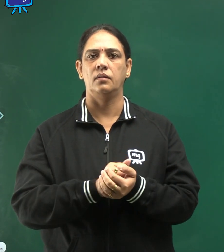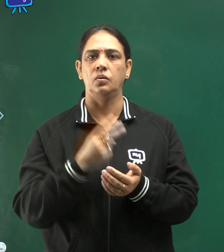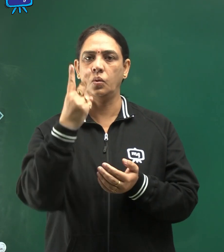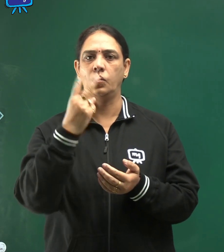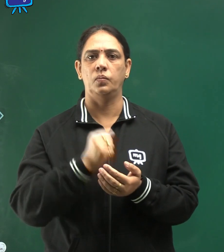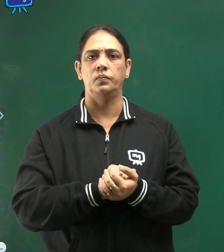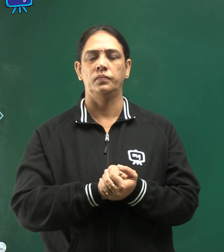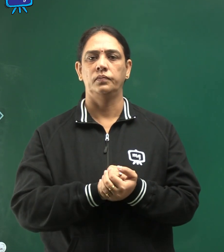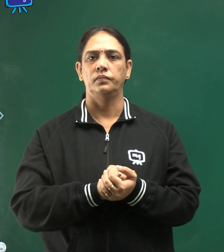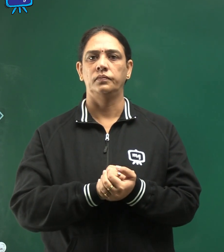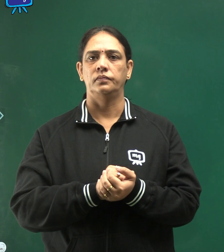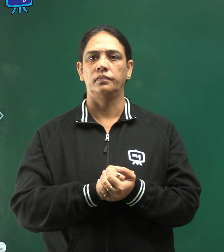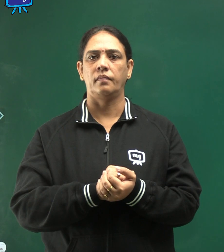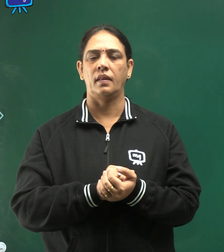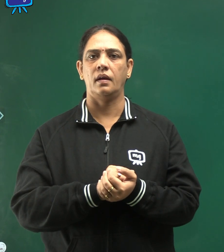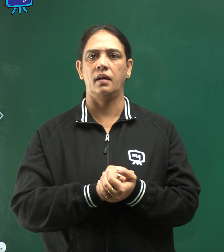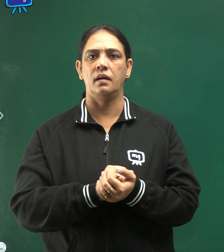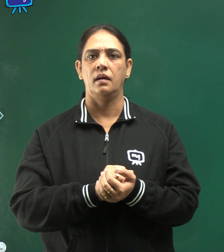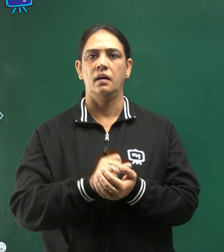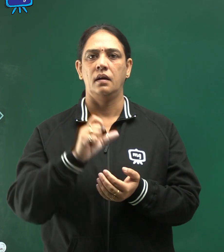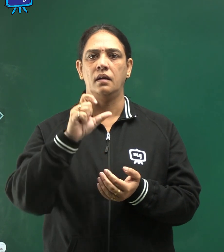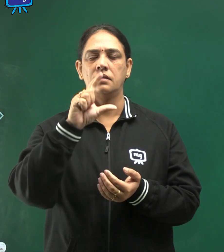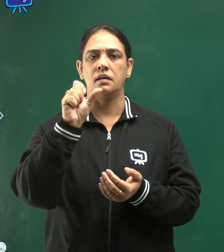2। सिक्के में